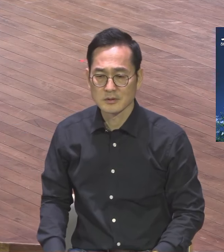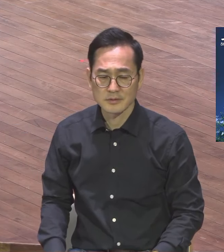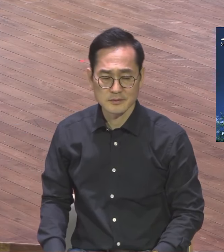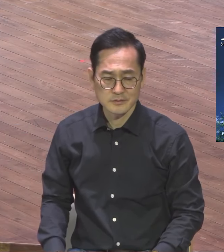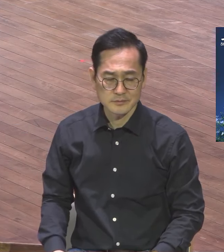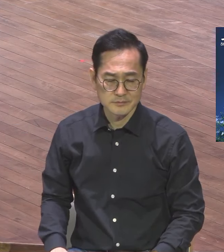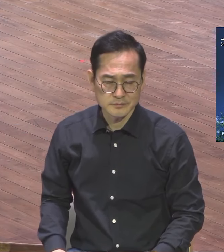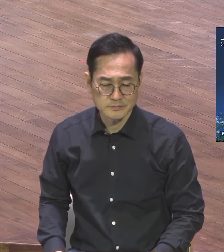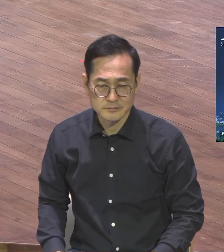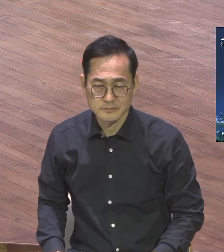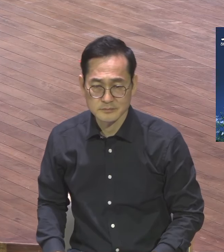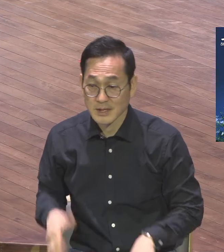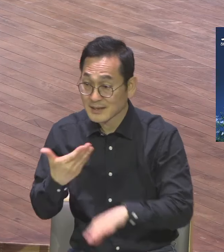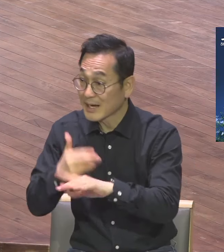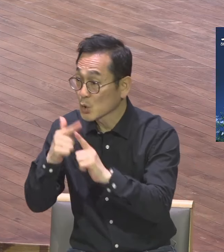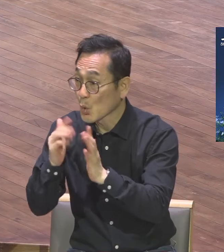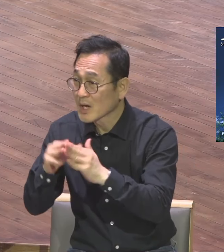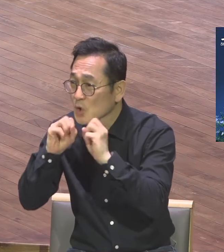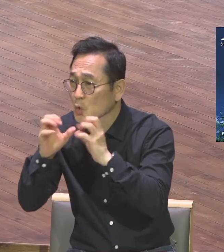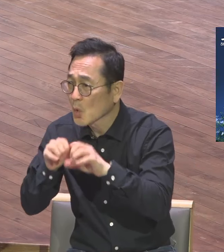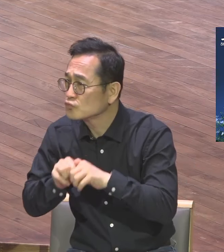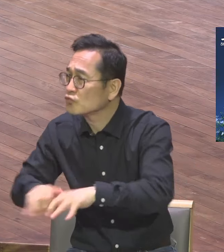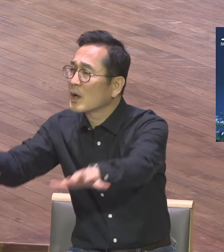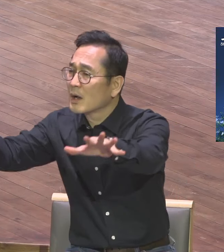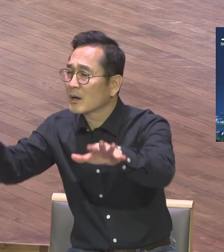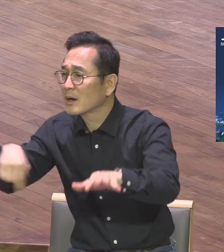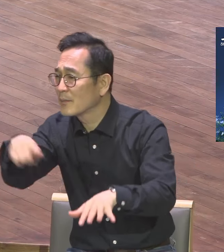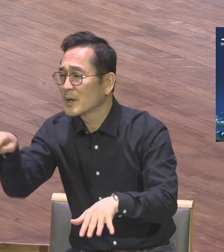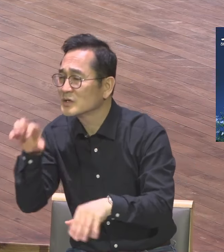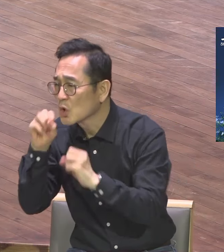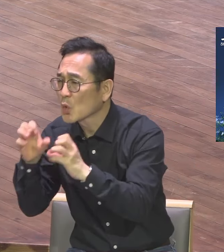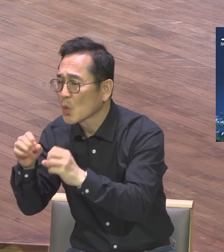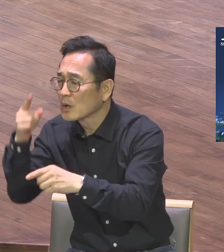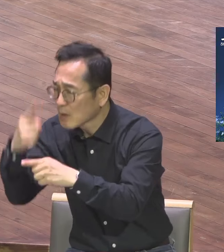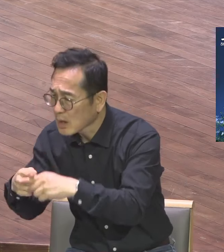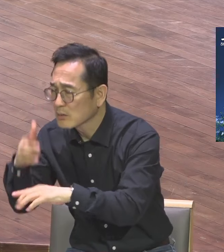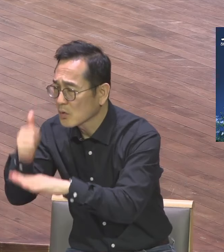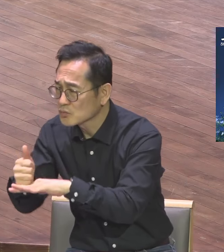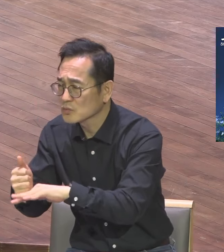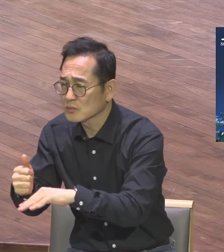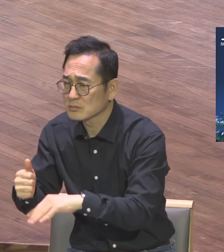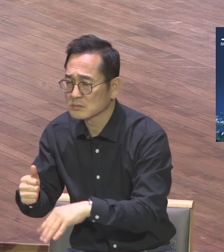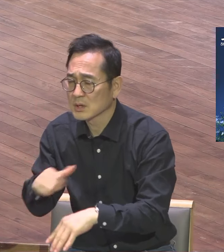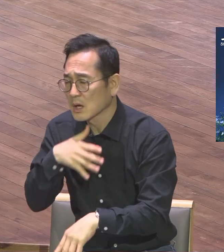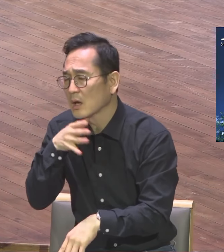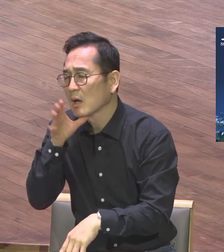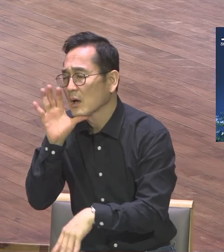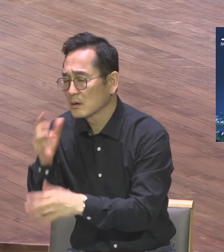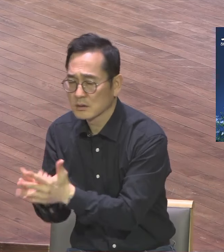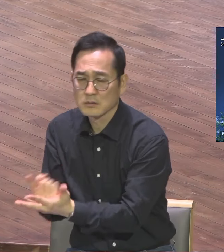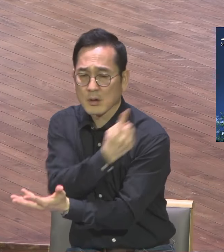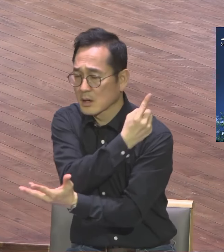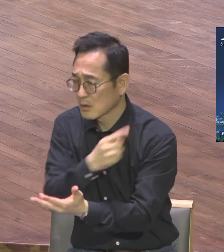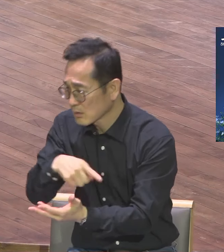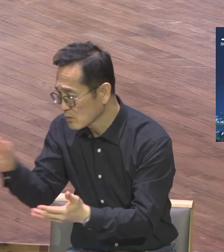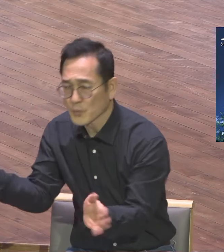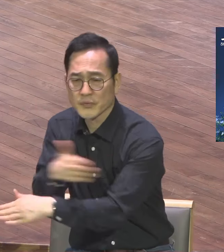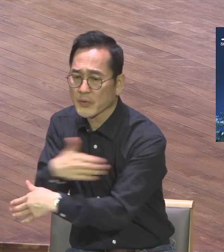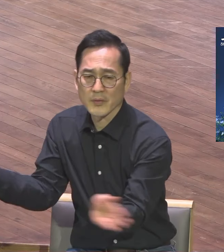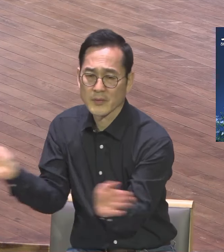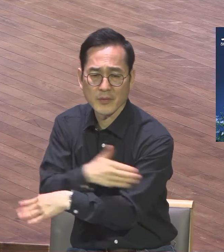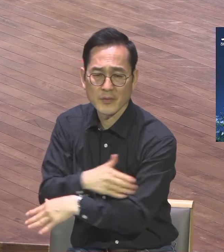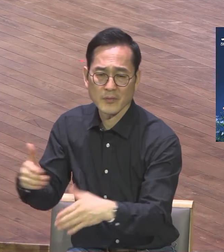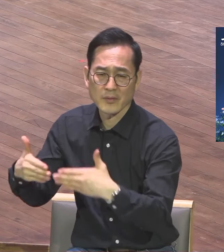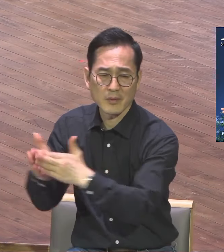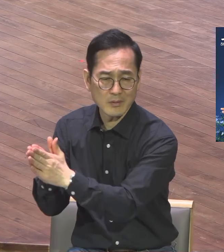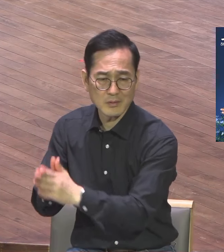그냥 끝이에요. 그럼 선교 내용도 몰라요. 없어요. 그냥 놀고 있어요. 발라반에 가면 선교자 다 놀고 있어요. 그냥.